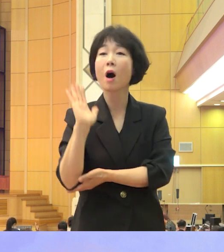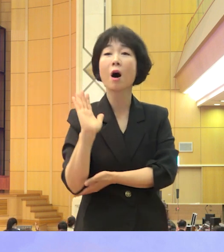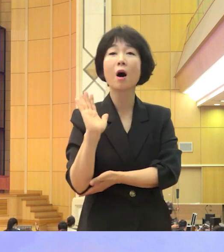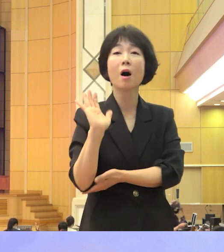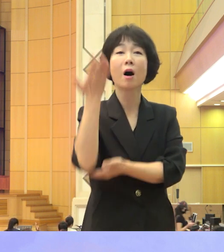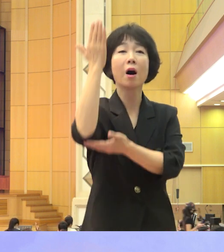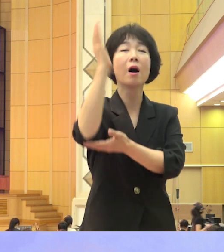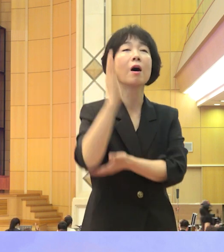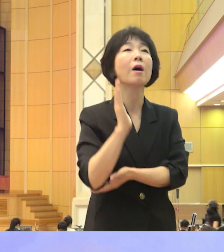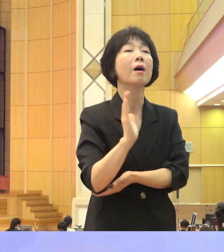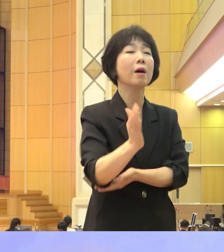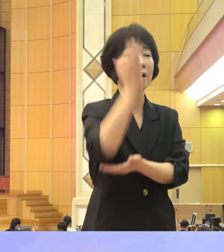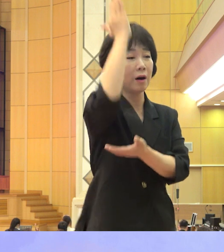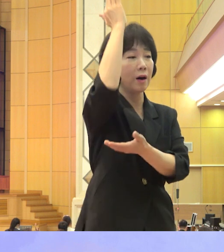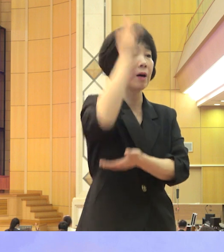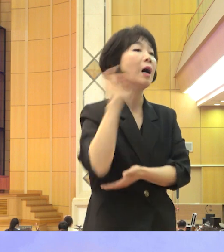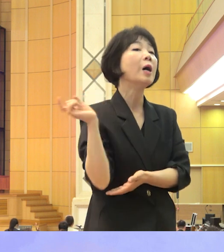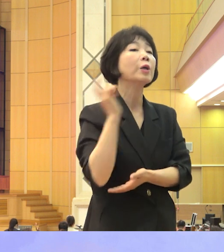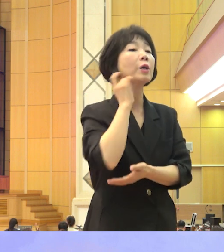영광